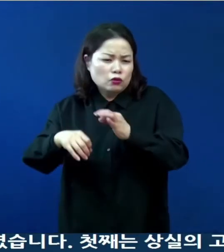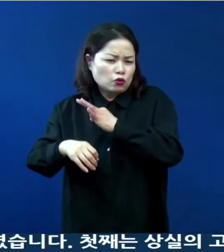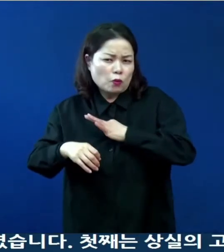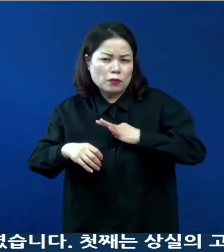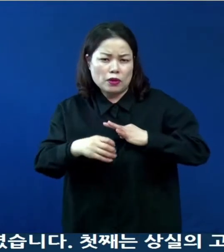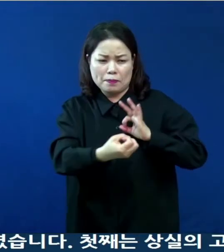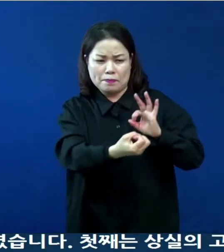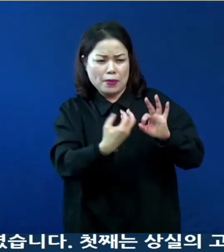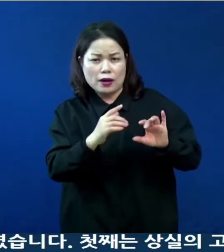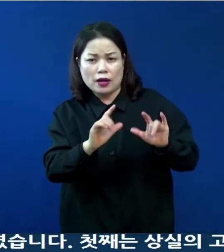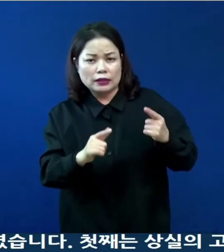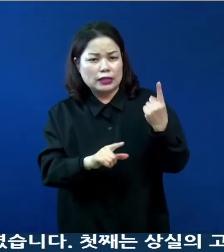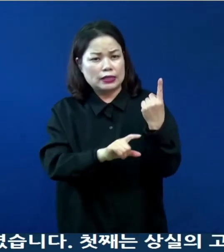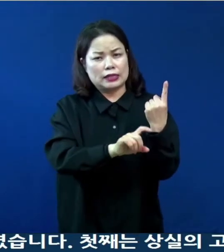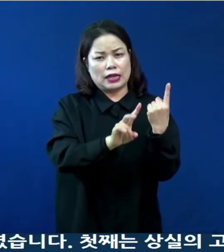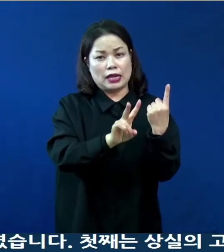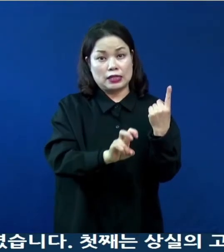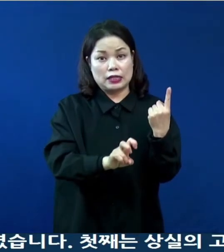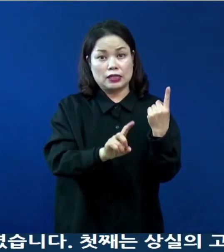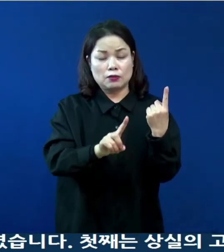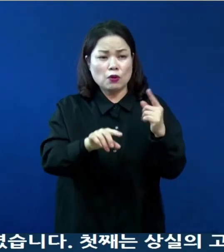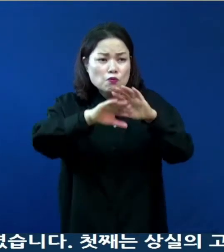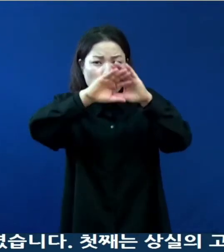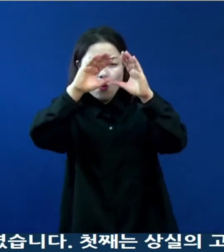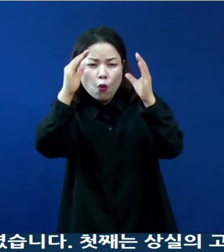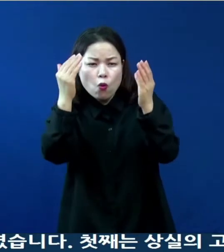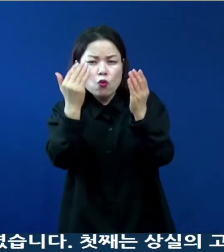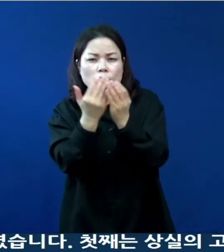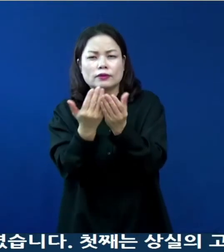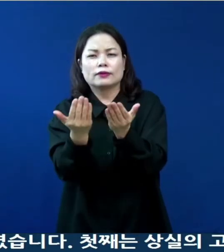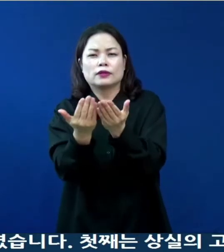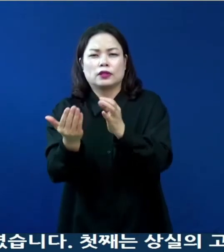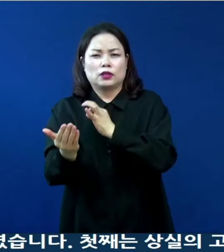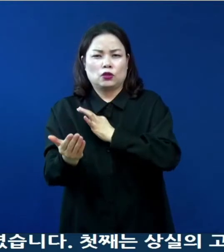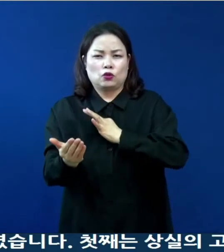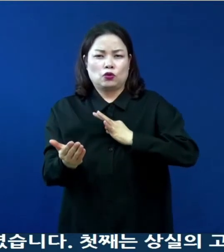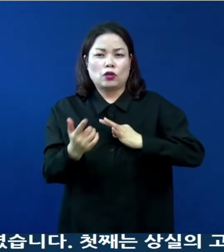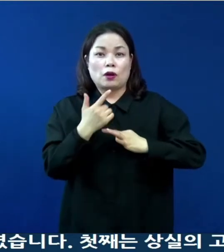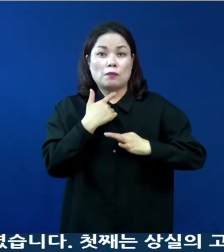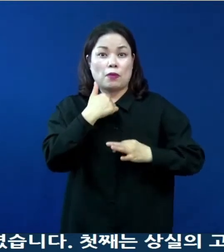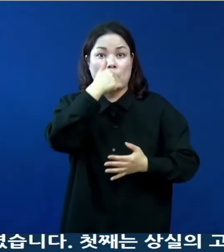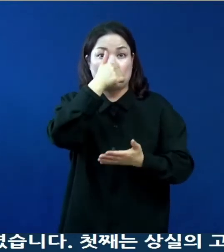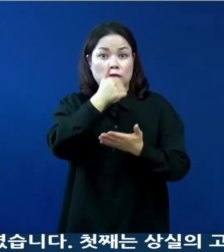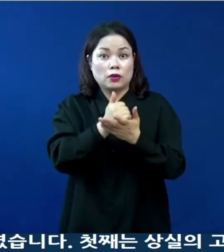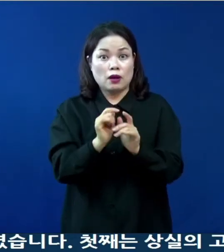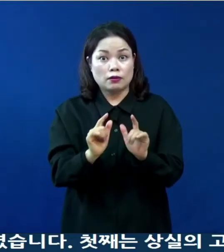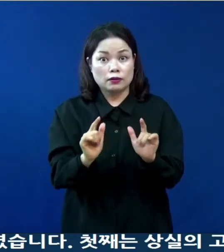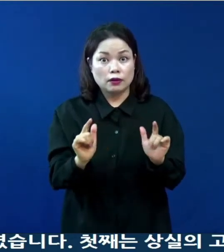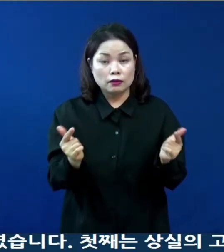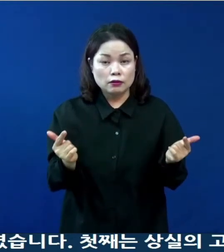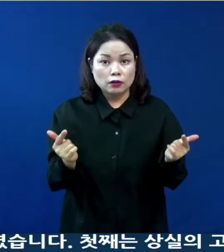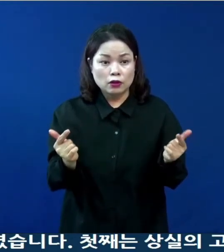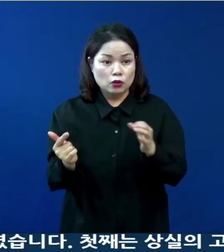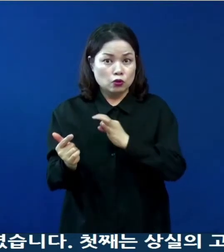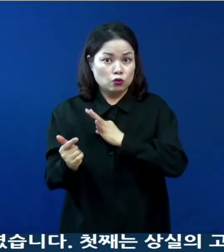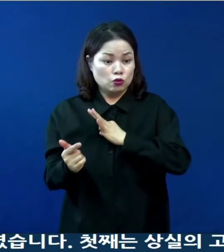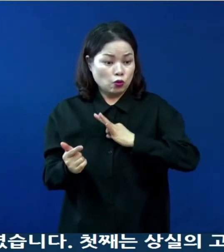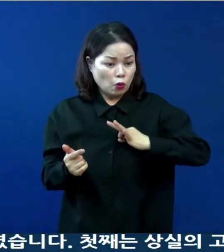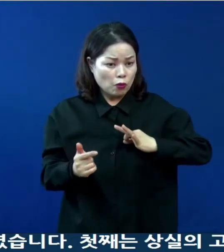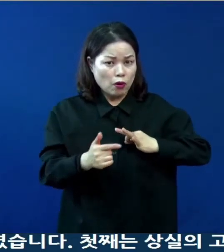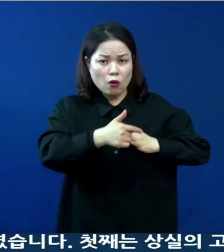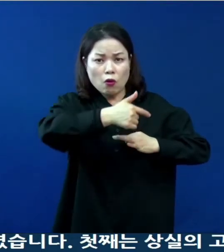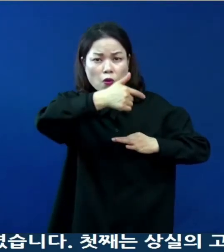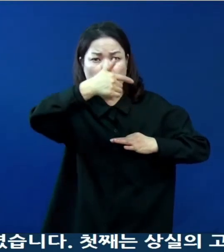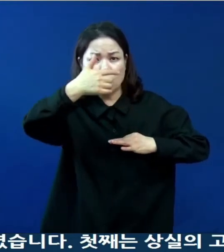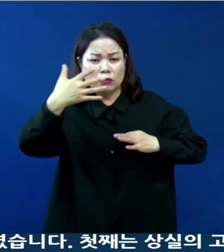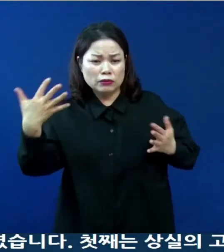아니라 1장 22절에 이렇게 기록되어 있어요. 이 모든 일에 욥이 범죄하지 아니하였다. 그러니까 욥은